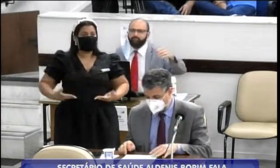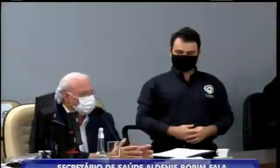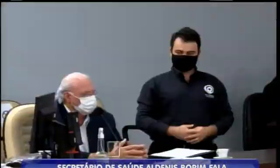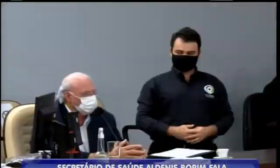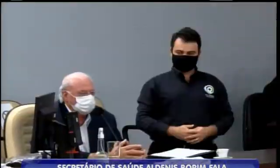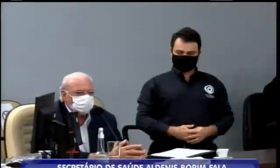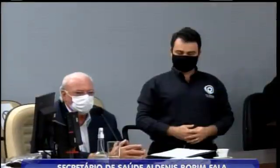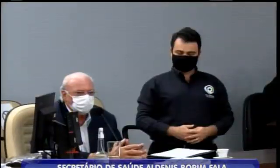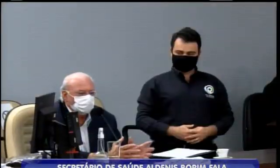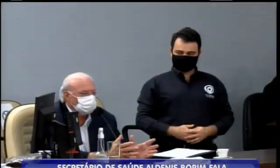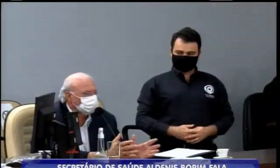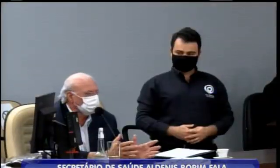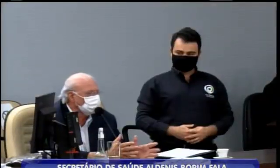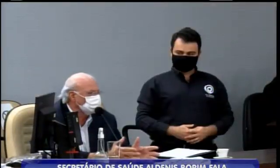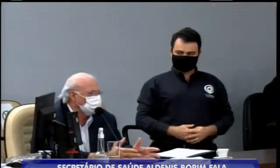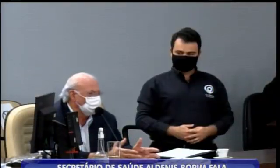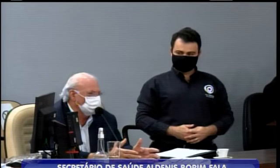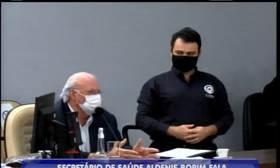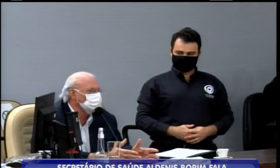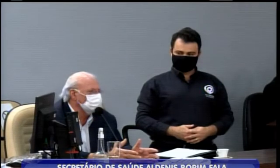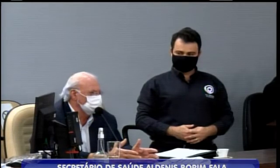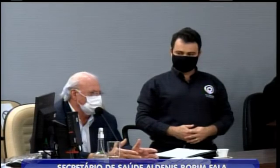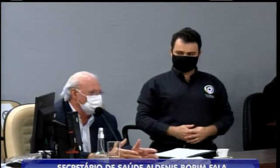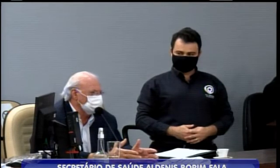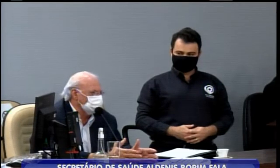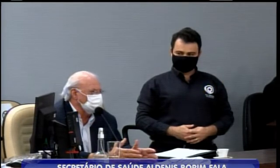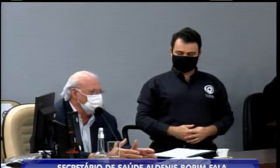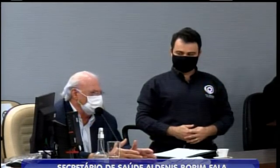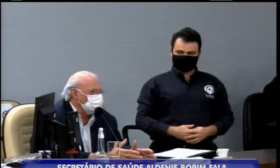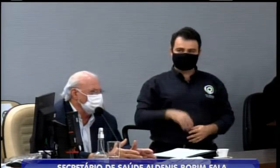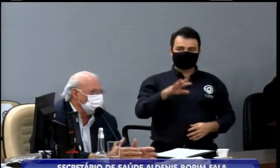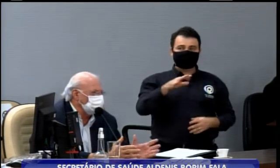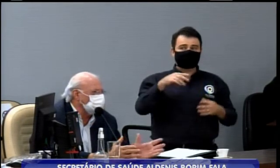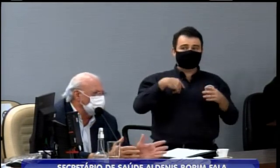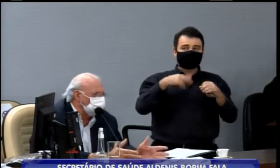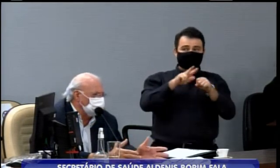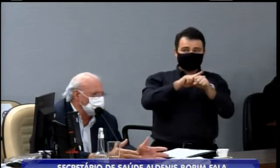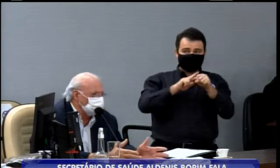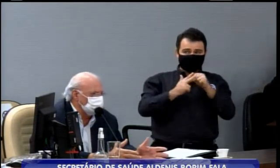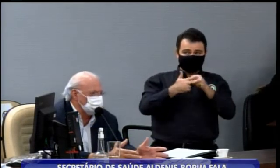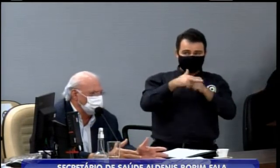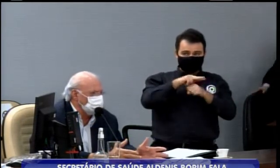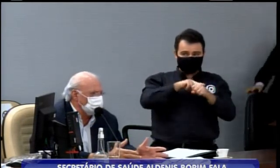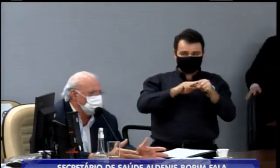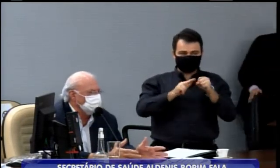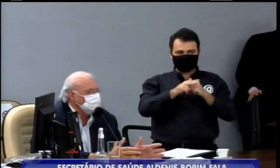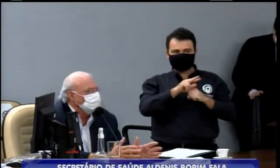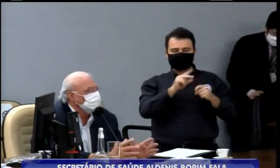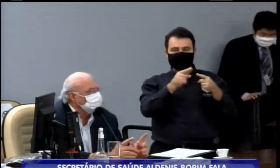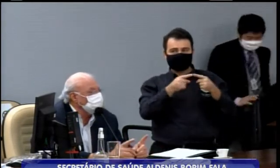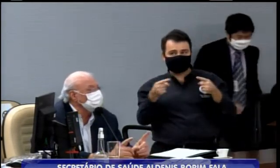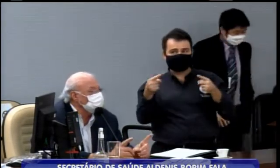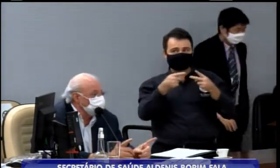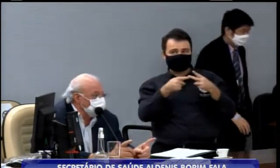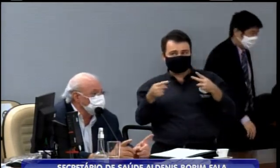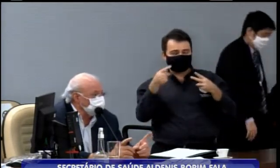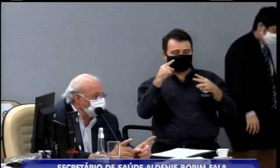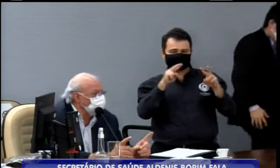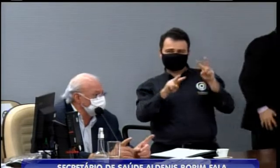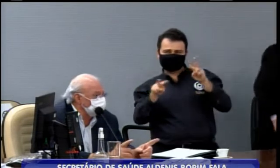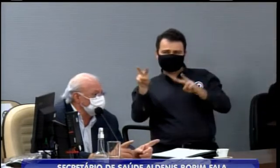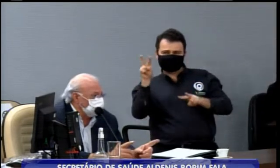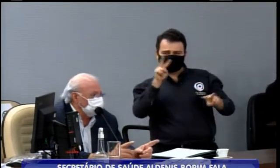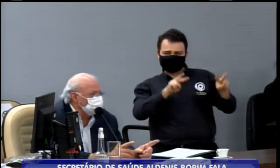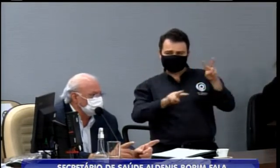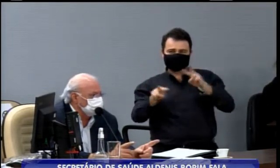O senhor me desculpar, João Paulo, mas eu não tenho número de casos de dengue agora, eu acompanho toda semana, mas nós estamos